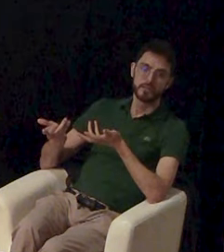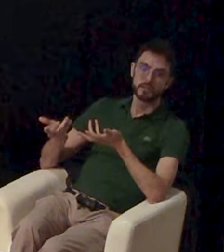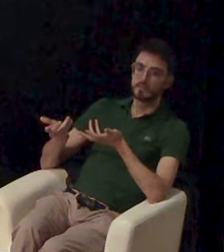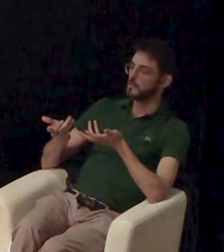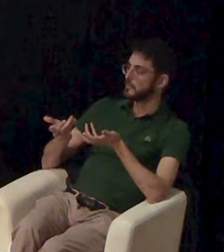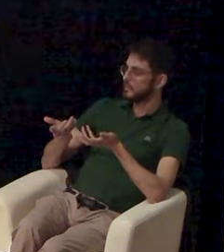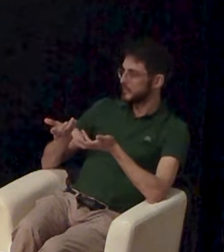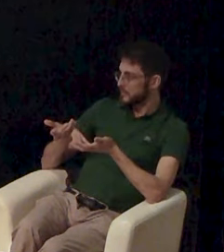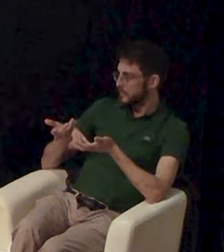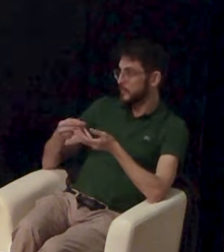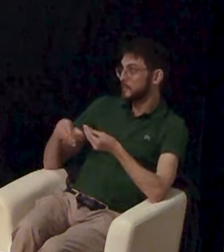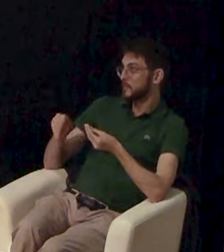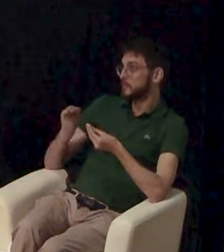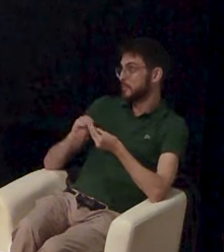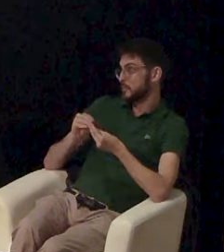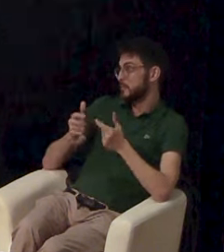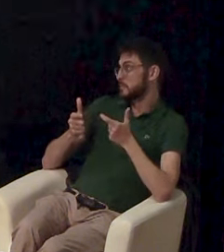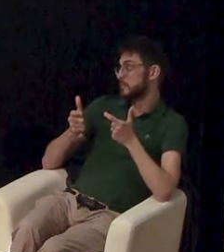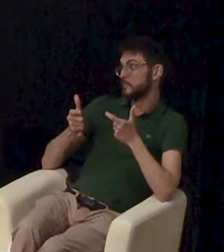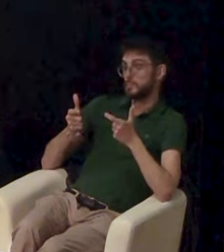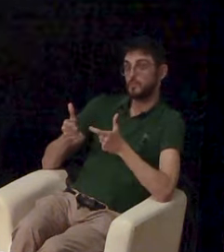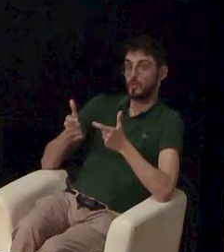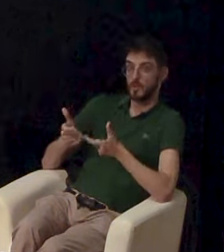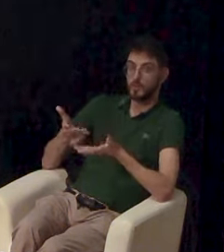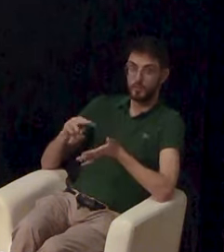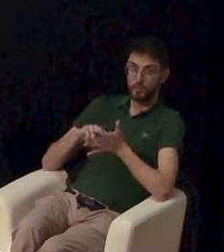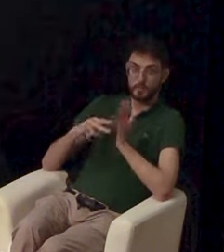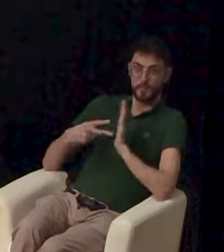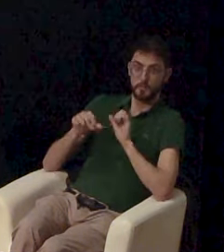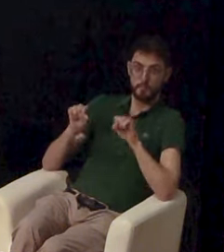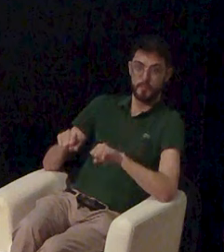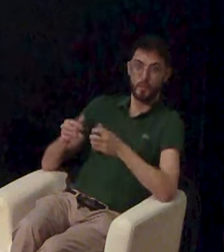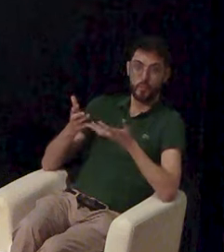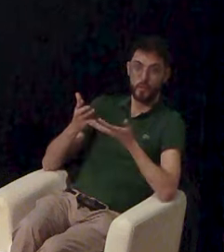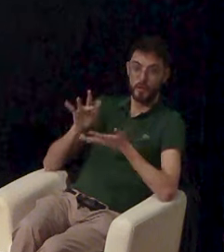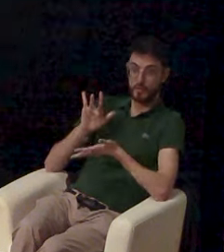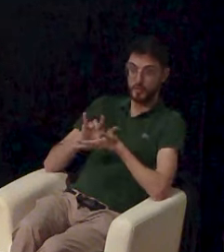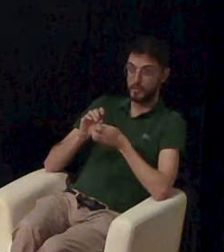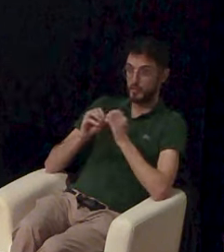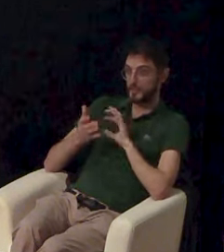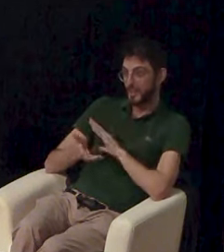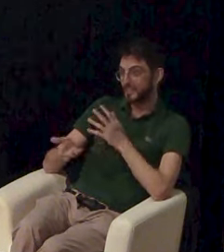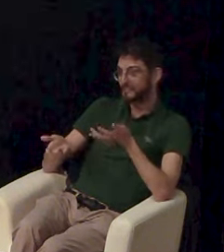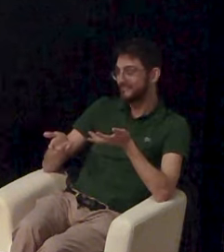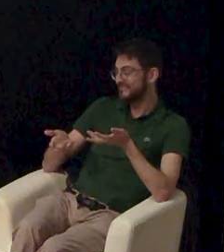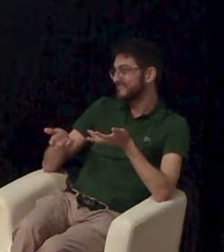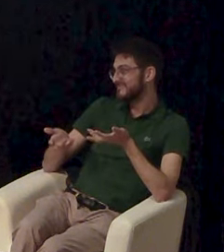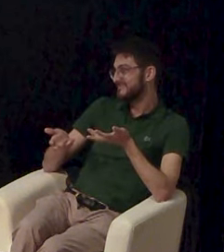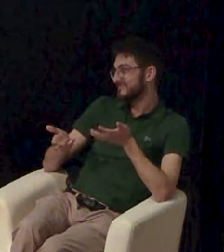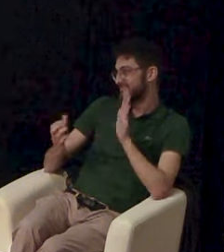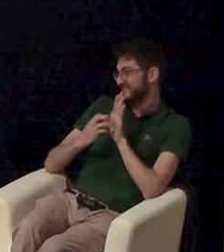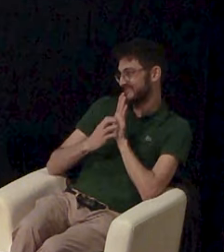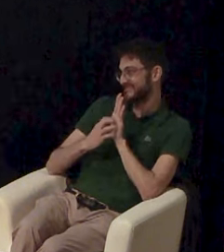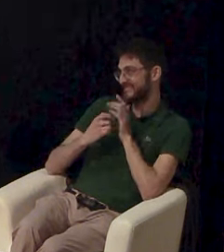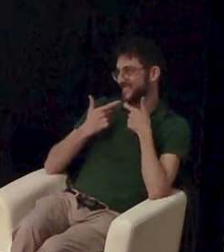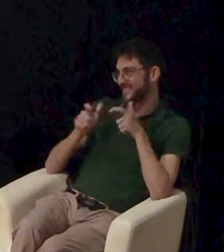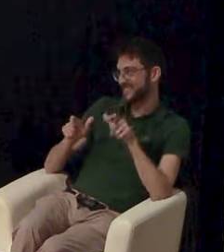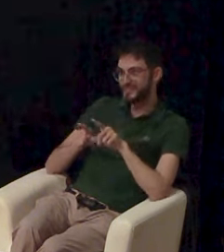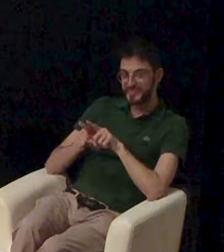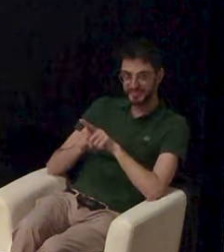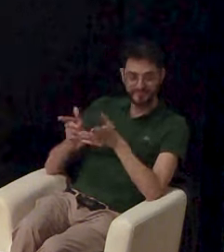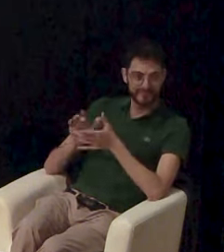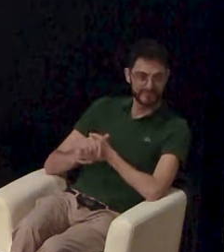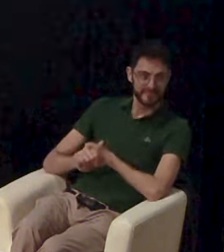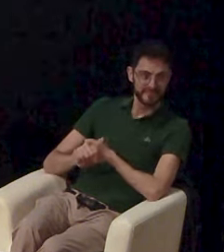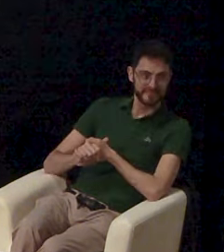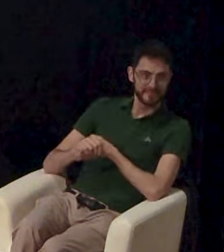leurs études. Et ils ne vont pas, les nouveaux étudiants n'auront pas accès à ces signes qui ont été créés. Donc c'est pour ça qu'on a créé un site